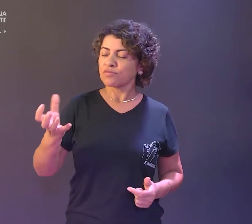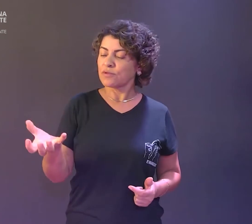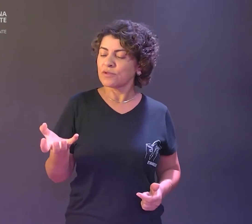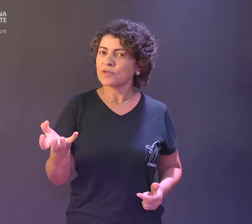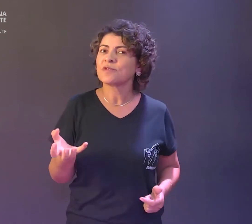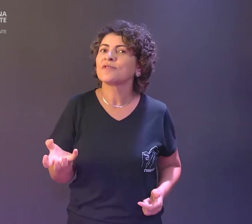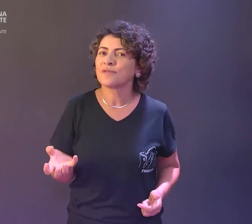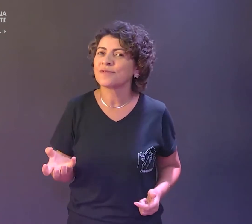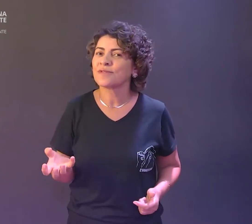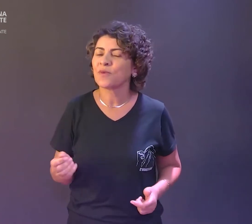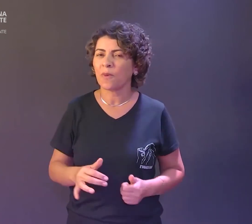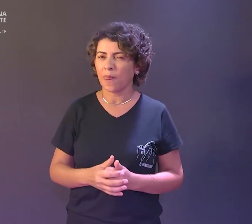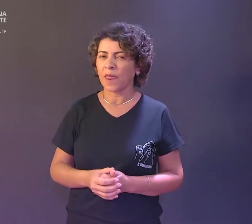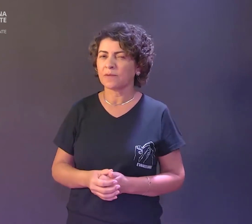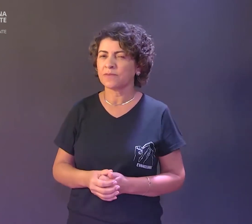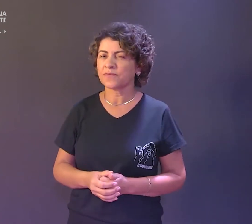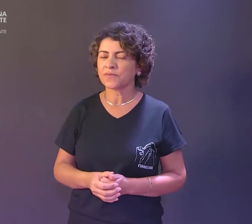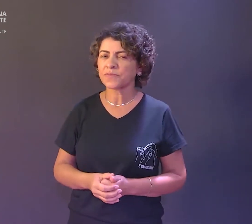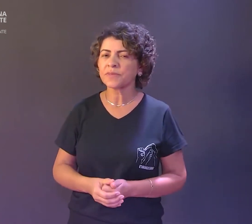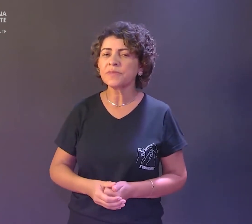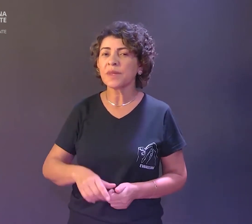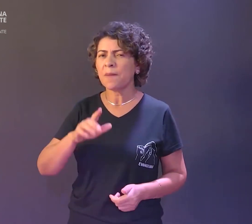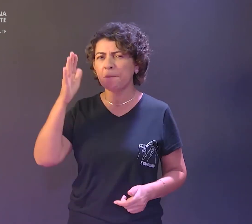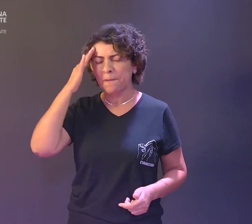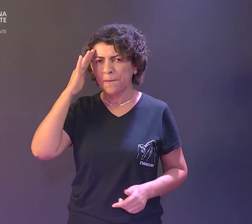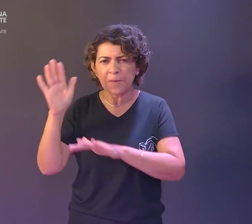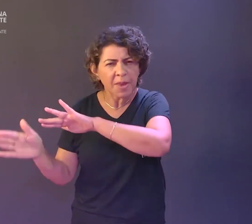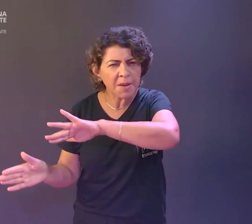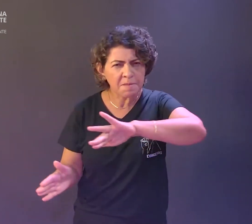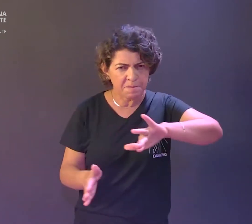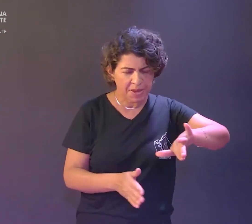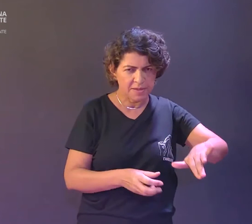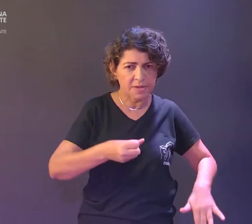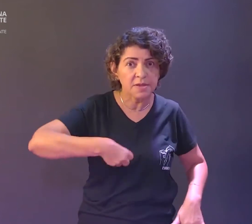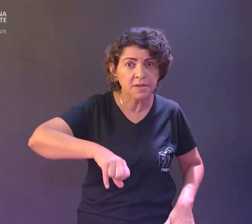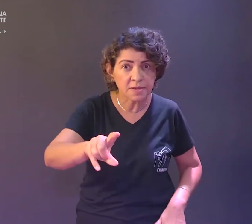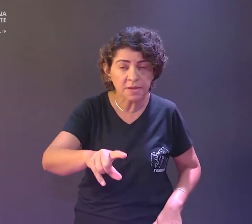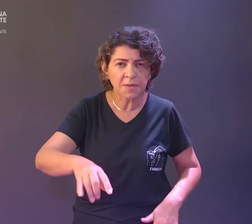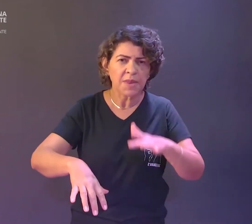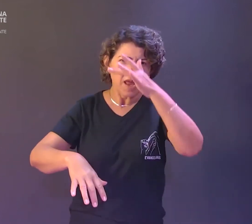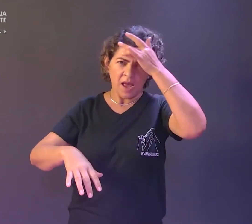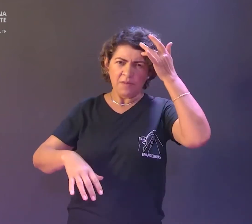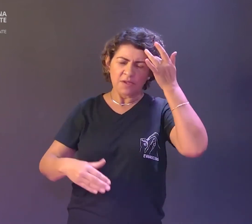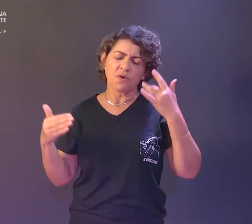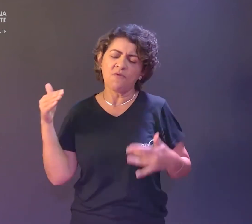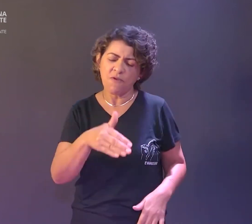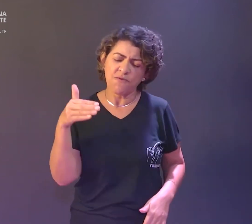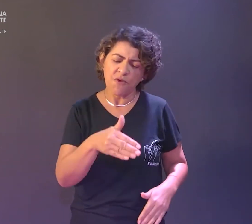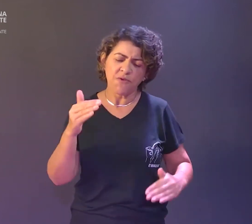Perceba que estar na igreja e até mesmo ser líder, como era Judas, um dos 12